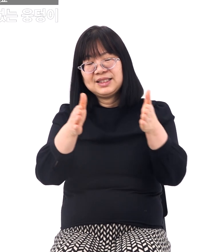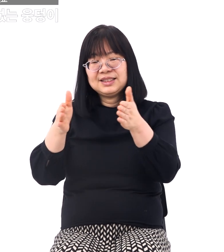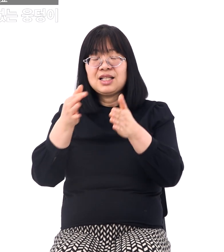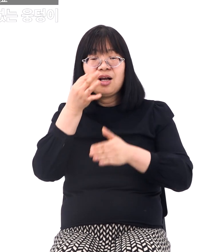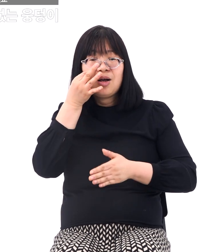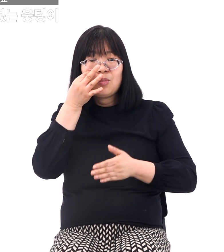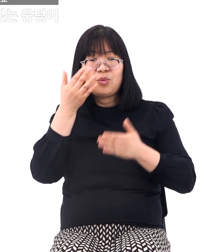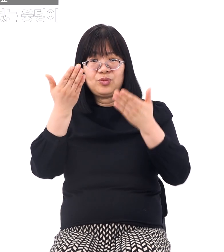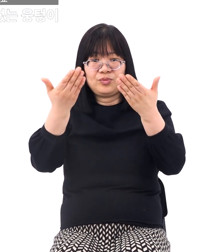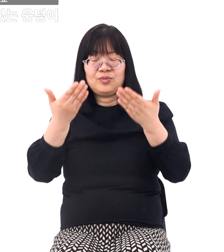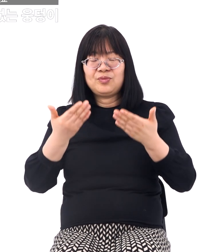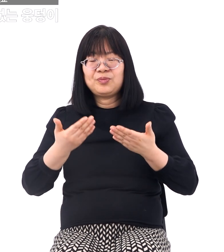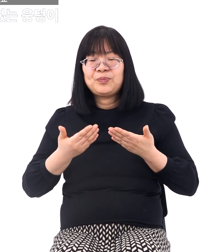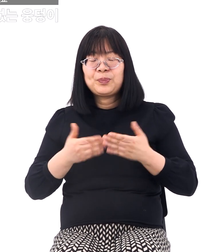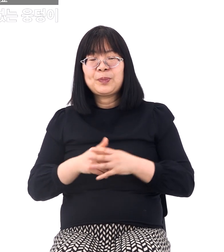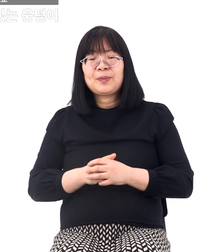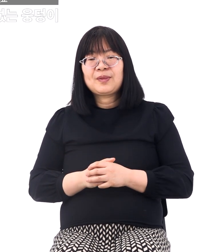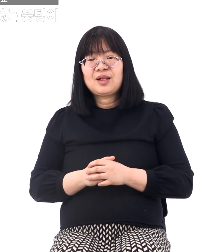보이사